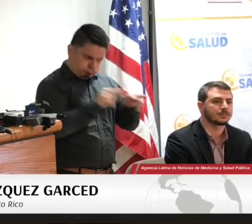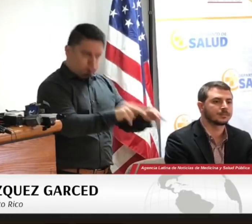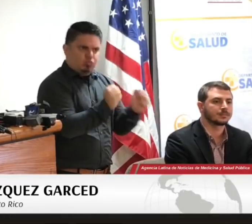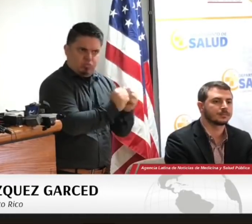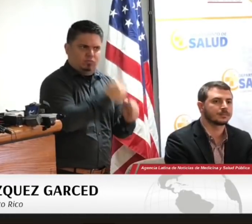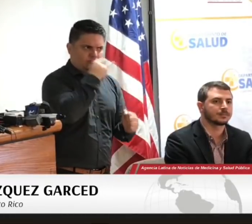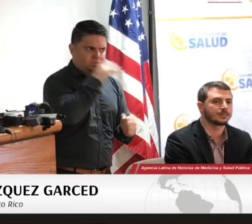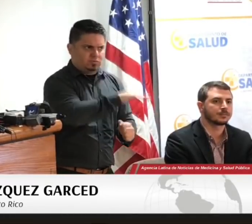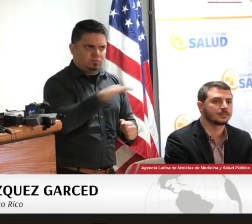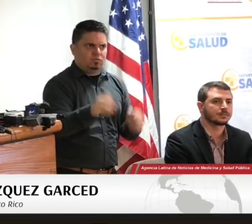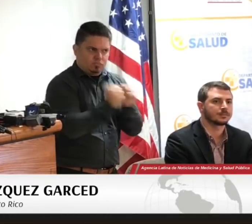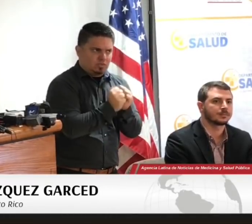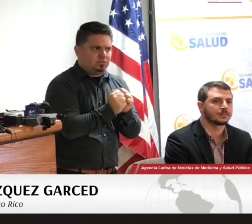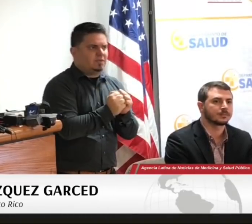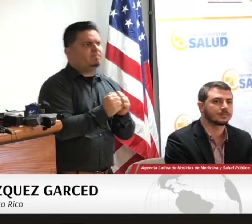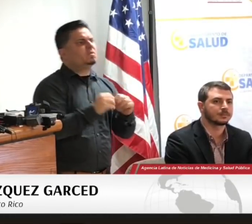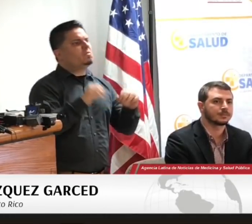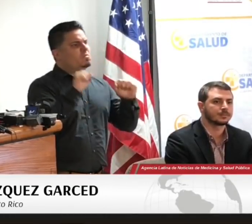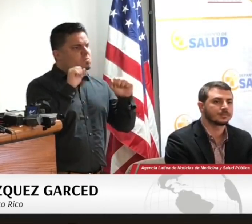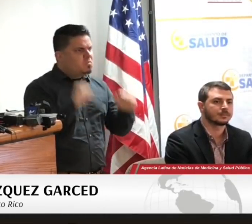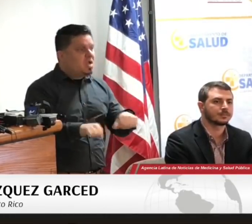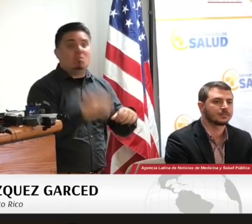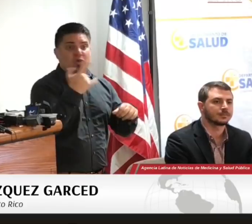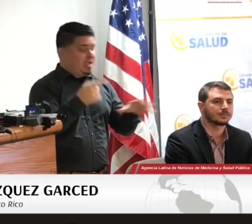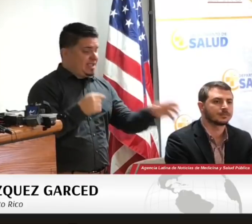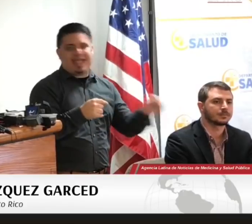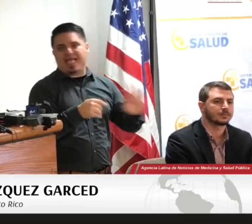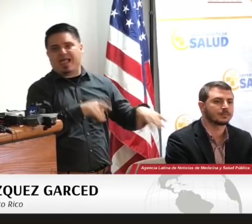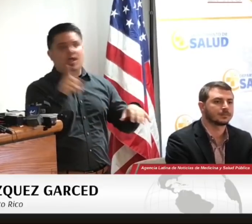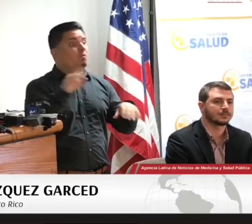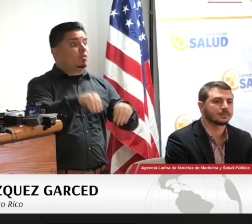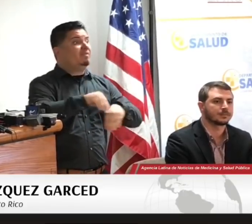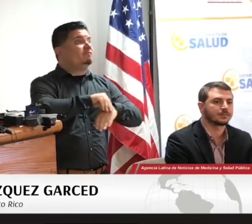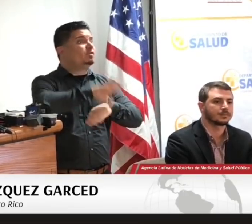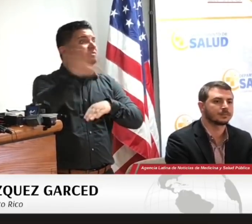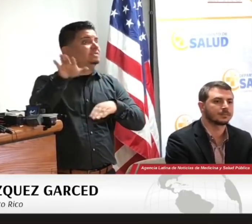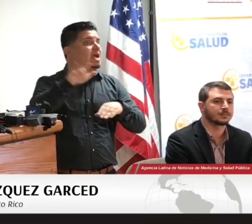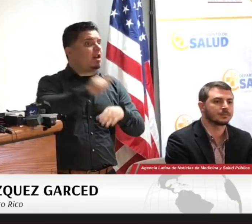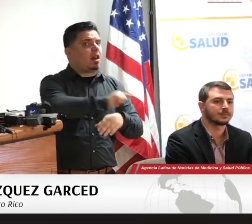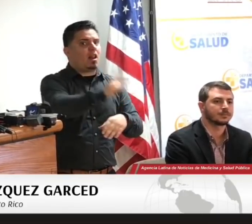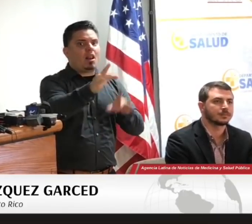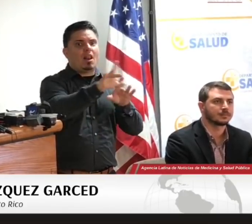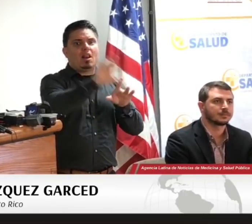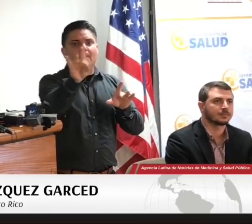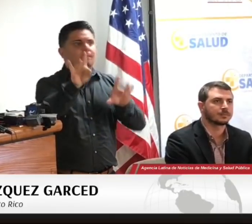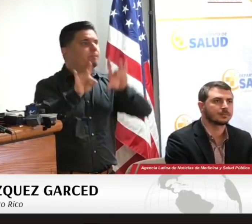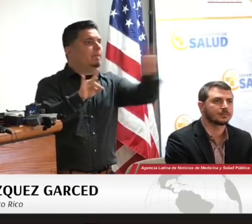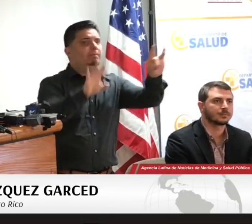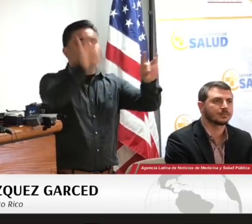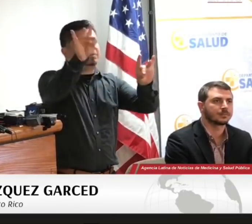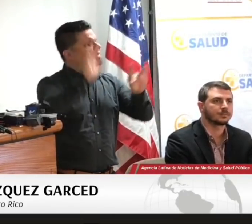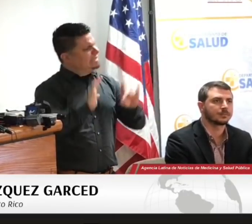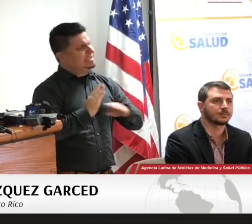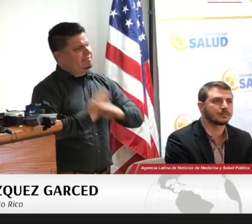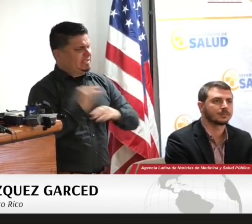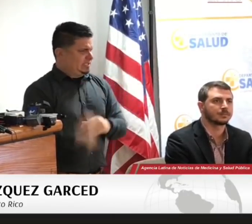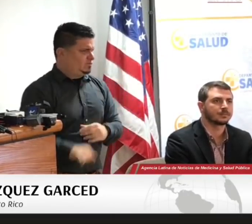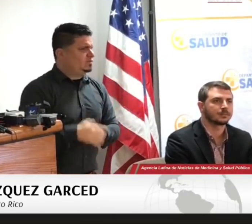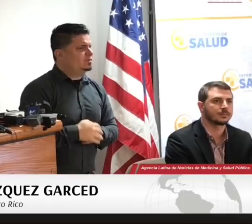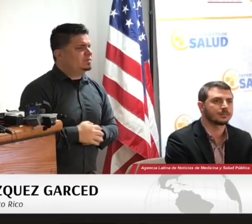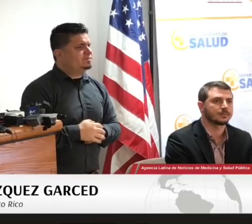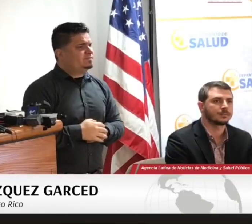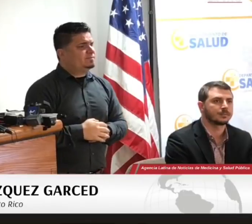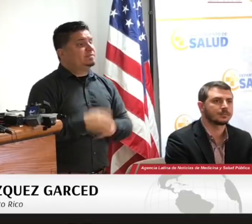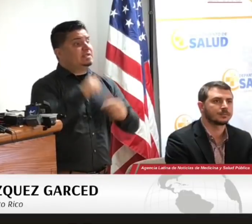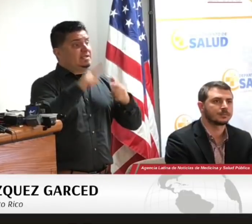de alguna manera contaminar a algunos de los otros estudiantes que se encuentran en el salón. Sobre ese particular, la orden se firmó